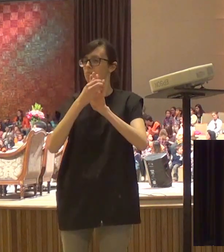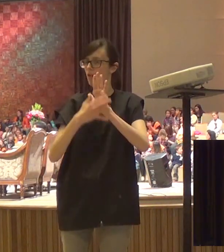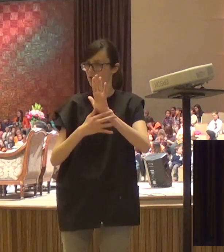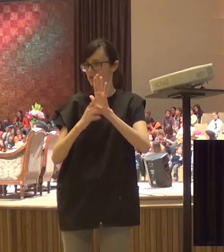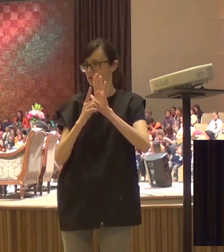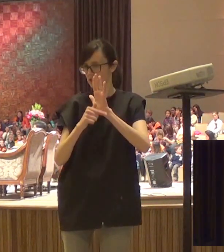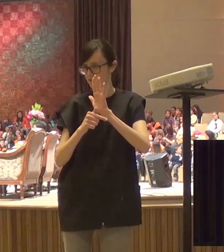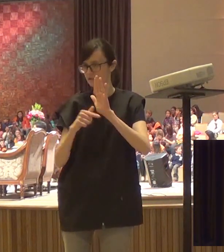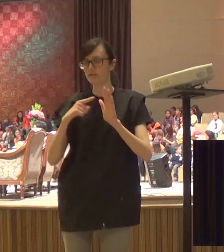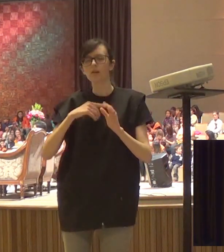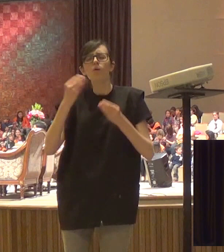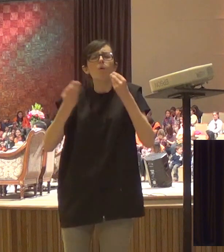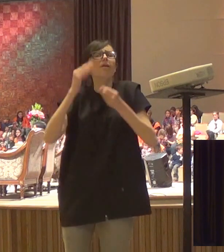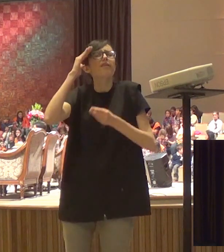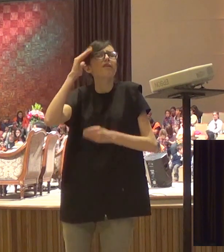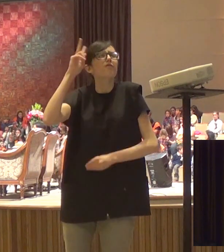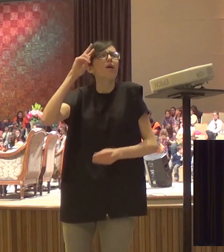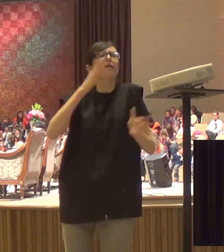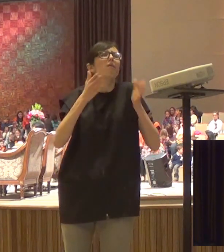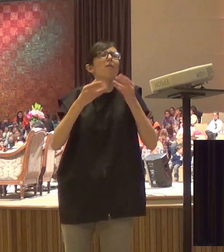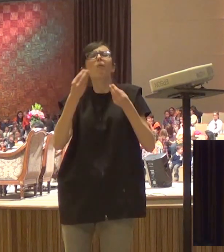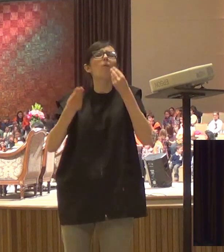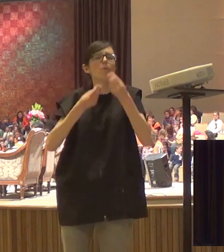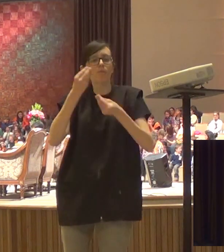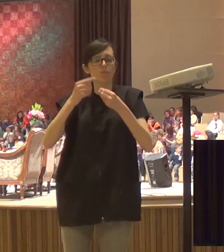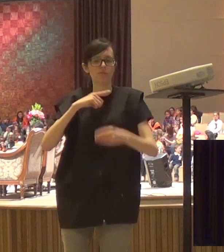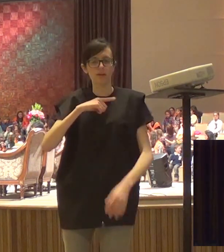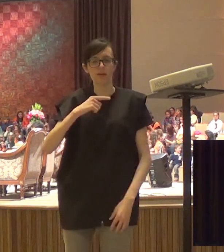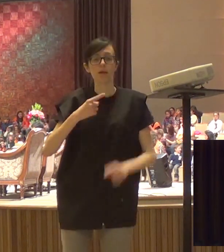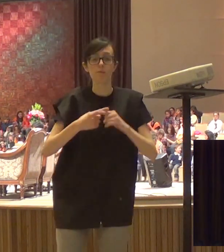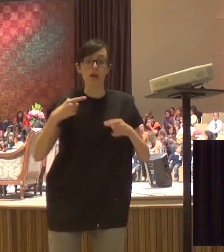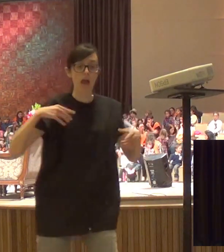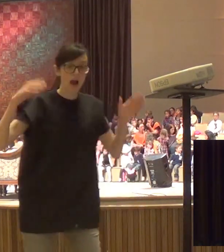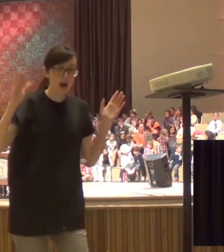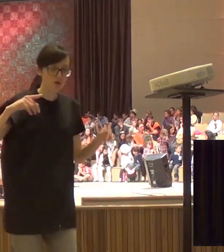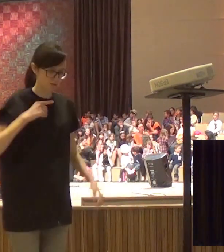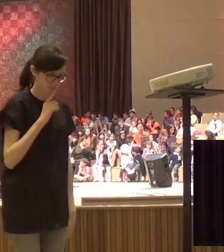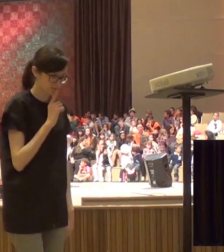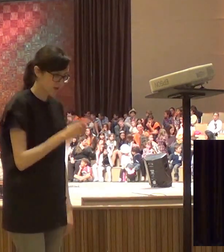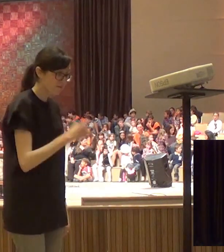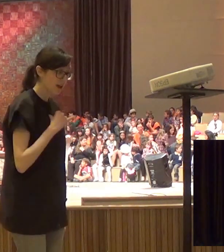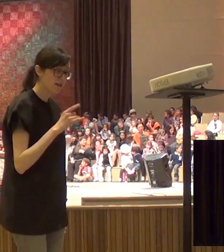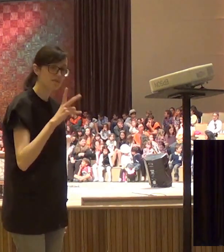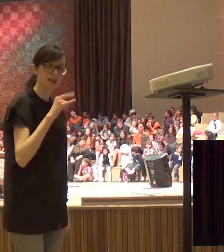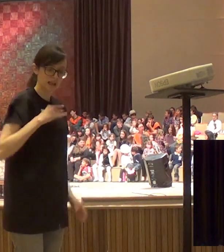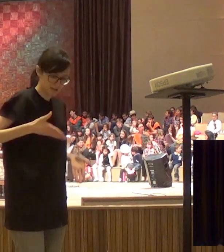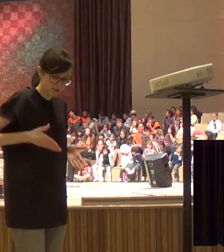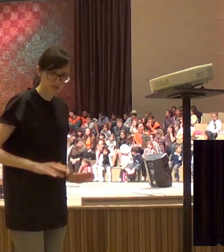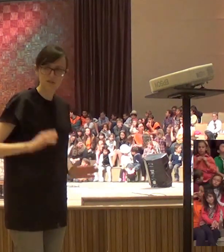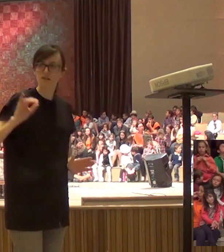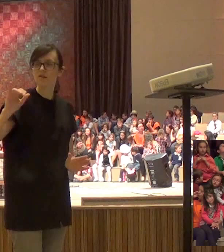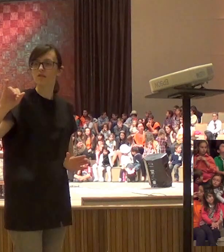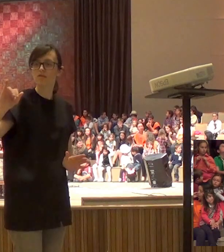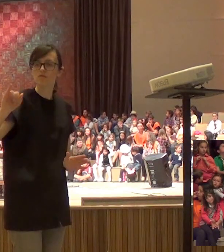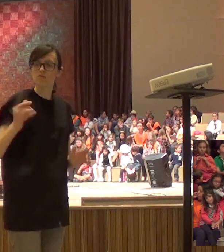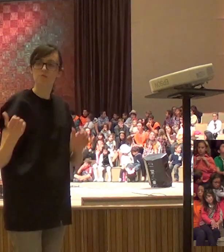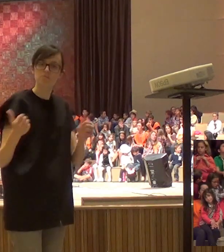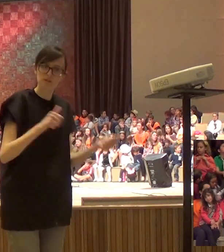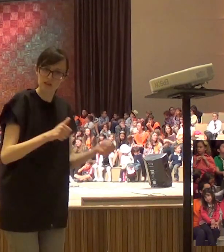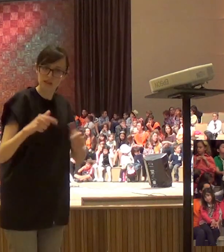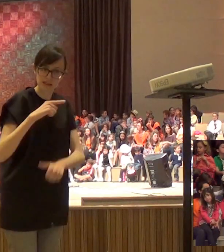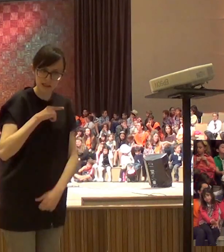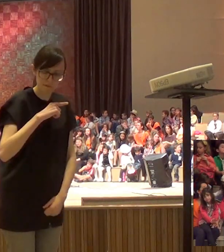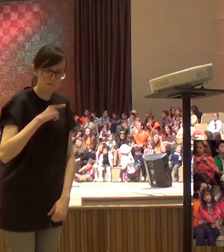Lucas 1, 13 a 17. Vamos ler o contexto dessa promessa. O anjo está ali anunciando o nascimento de João